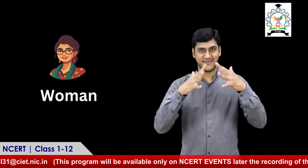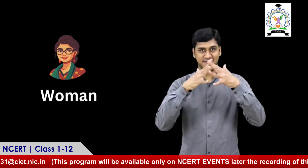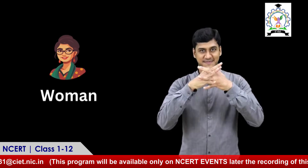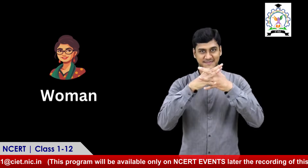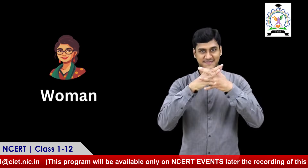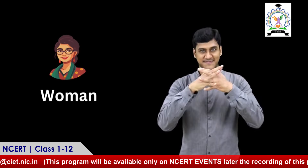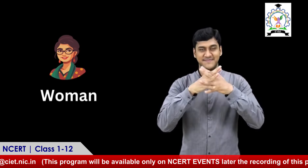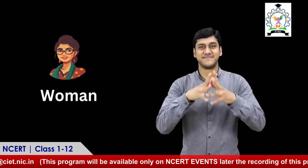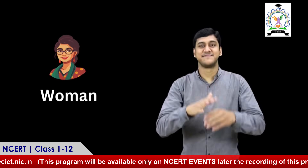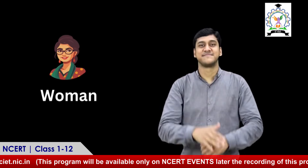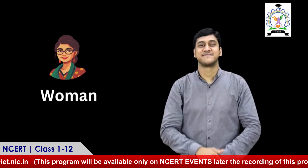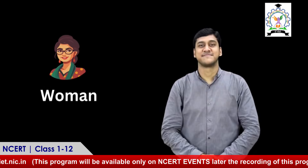महिला।